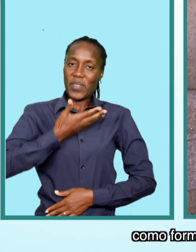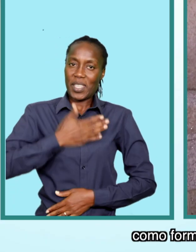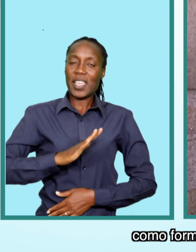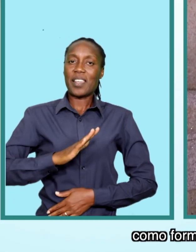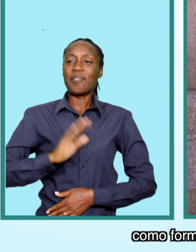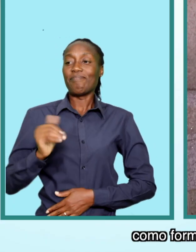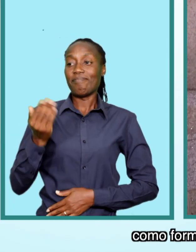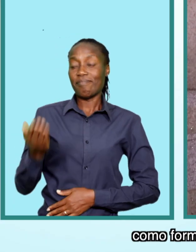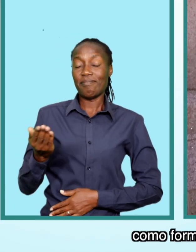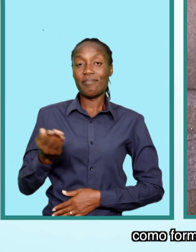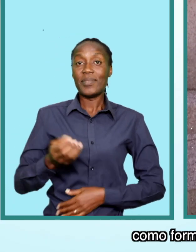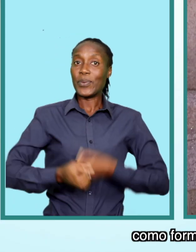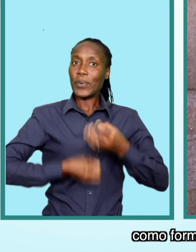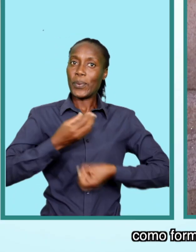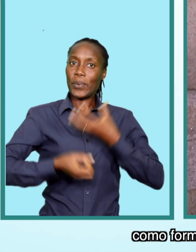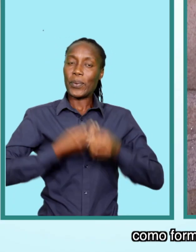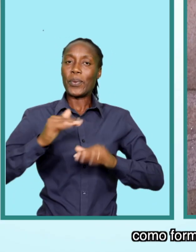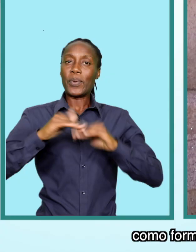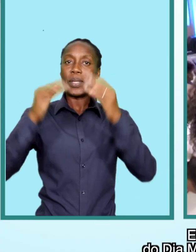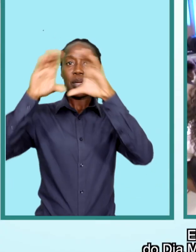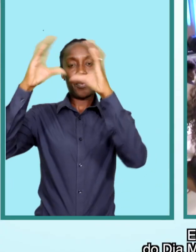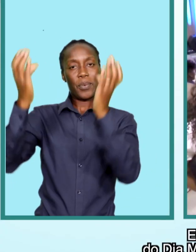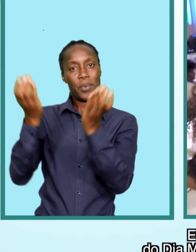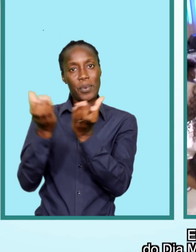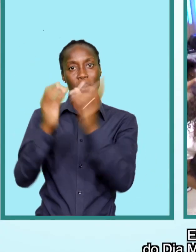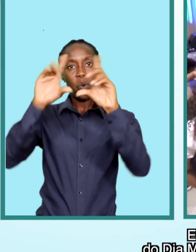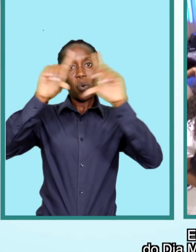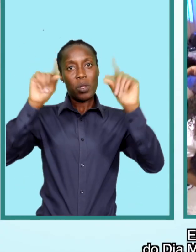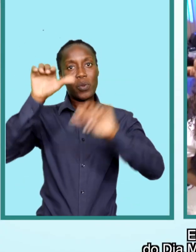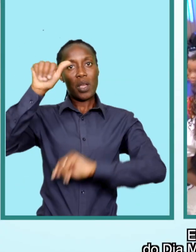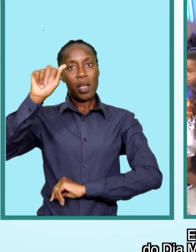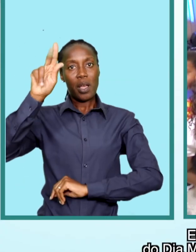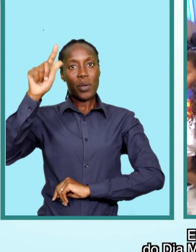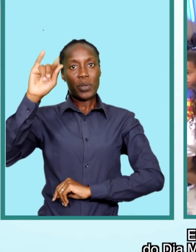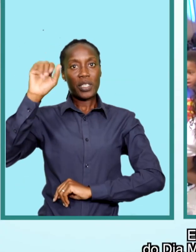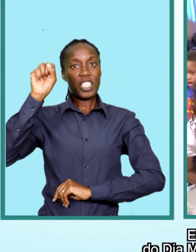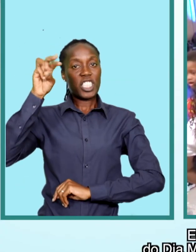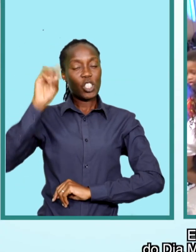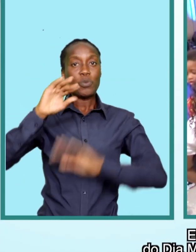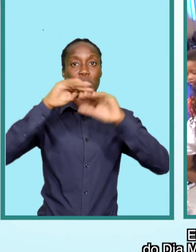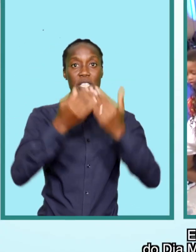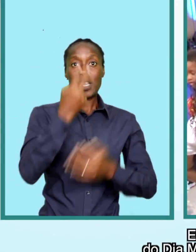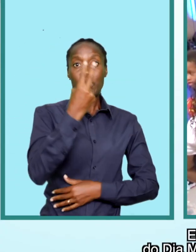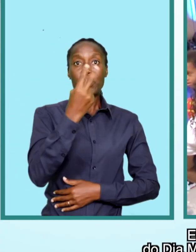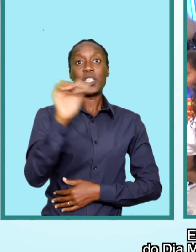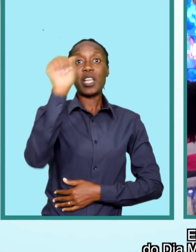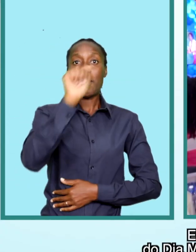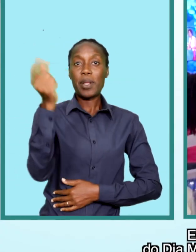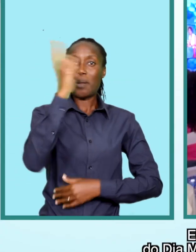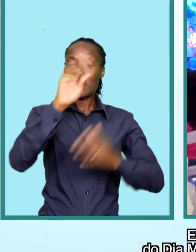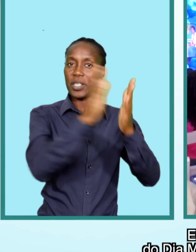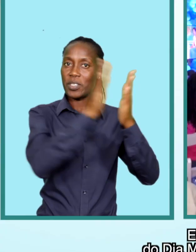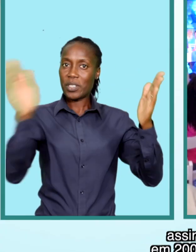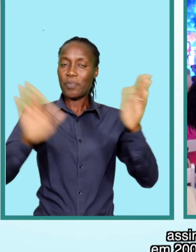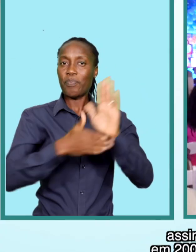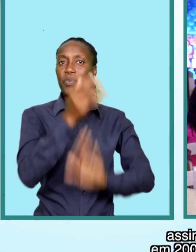Como forma também fazer dinheiro. Estas declarações foram feitas à luz do Dia Mundial de Consciencialização